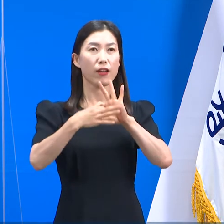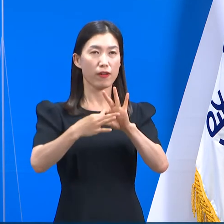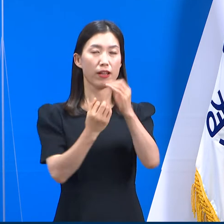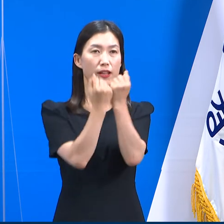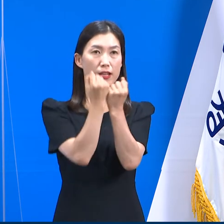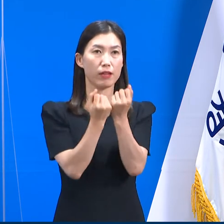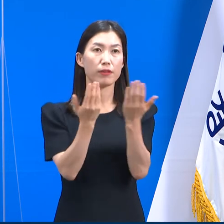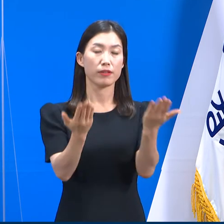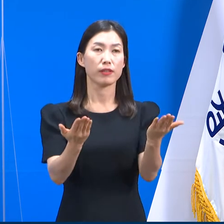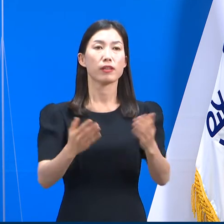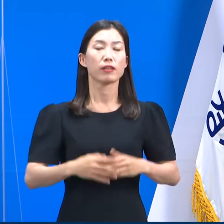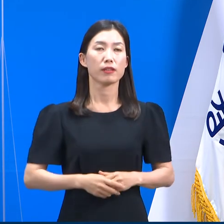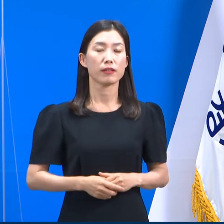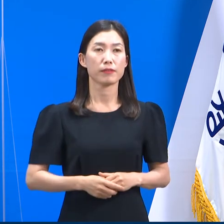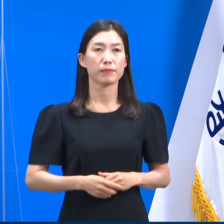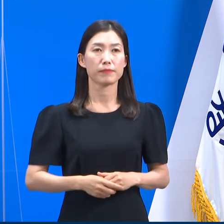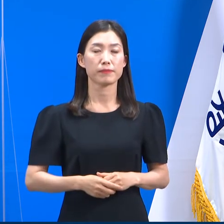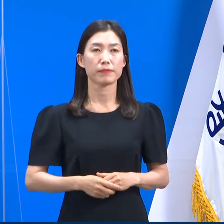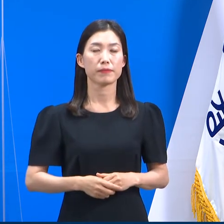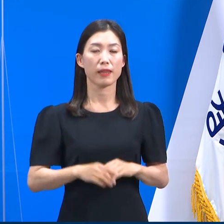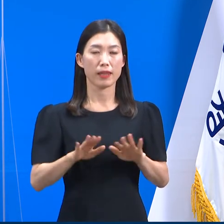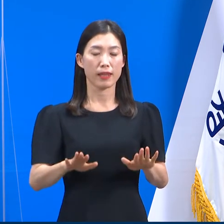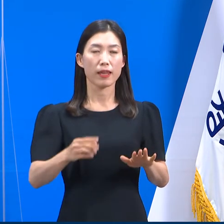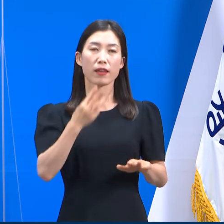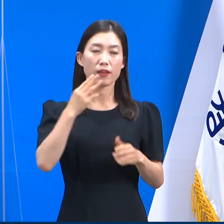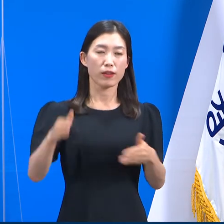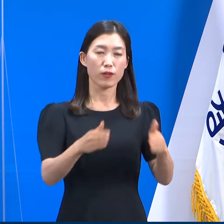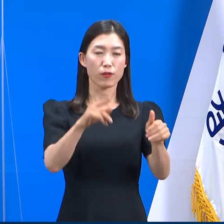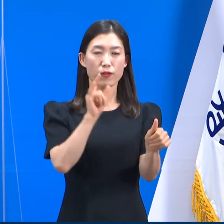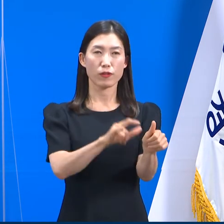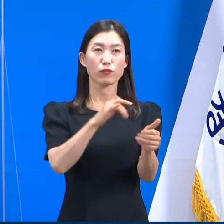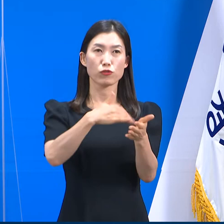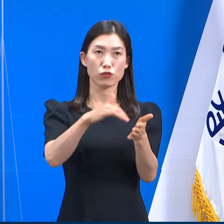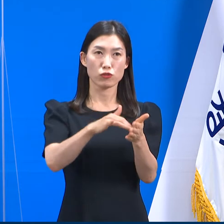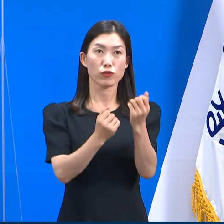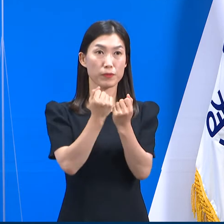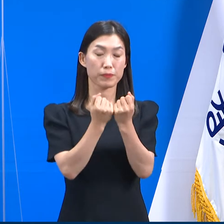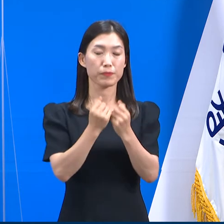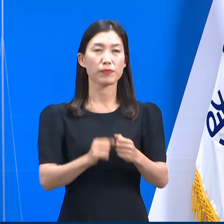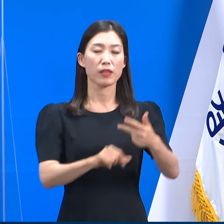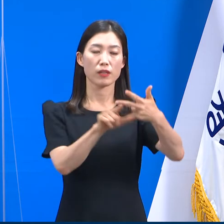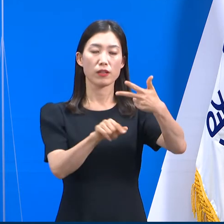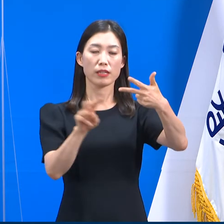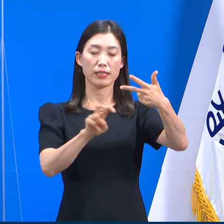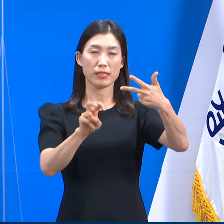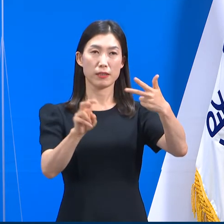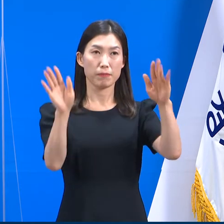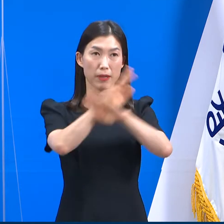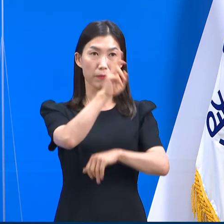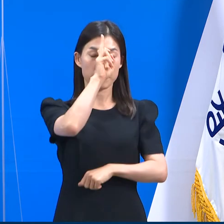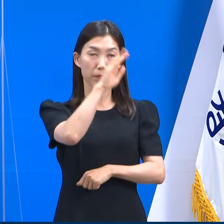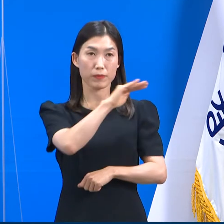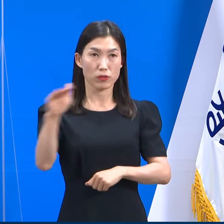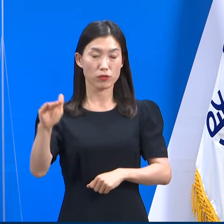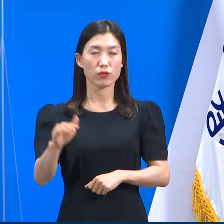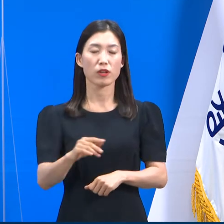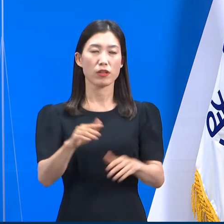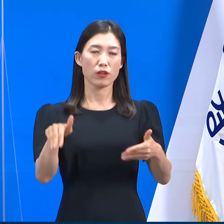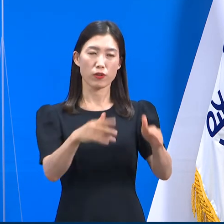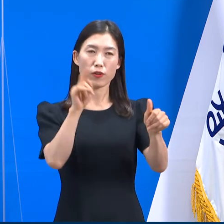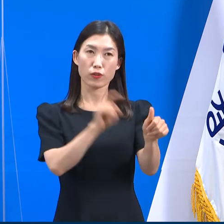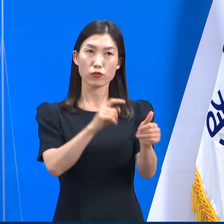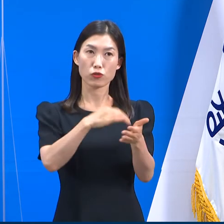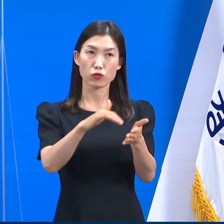기자회견을 시작하겠습니다. 먼저 경기도 확진자 발생 현황입니다. 7월 20일 0시 기준 경기도 확진자